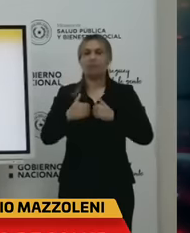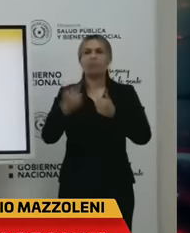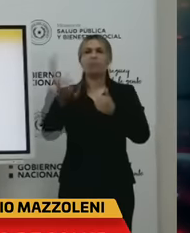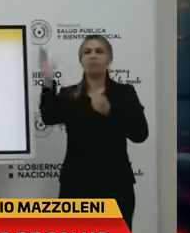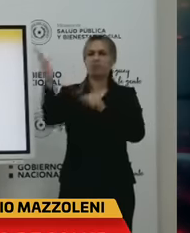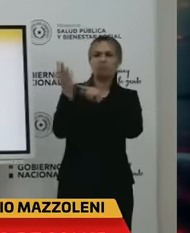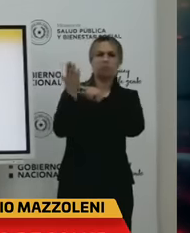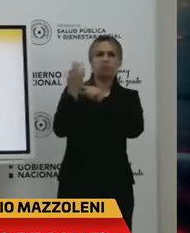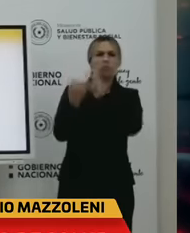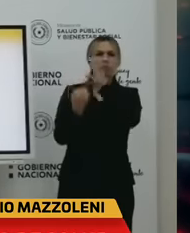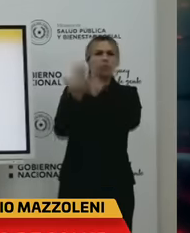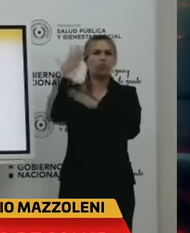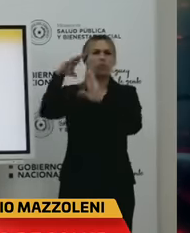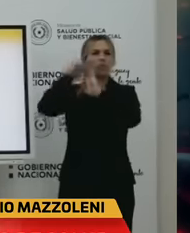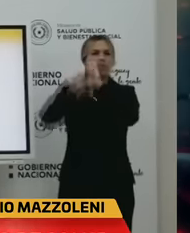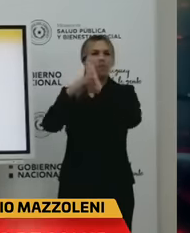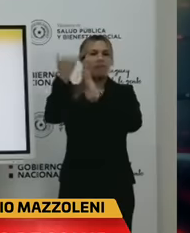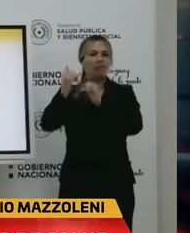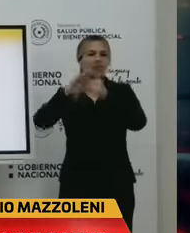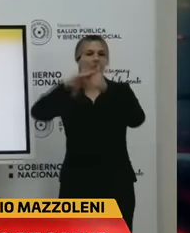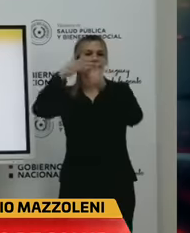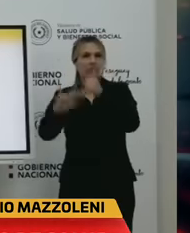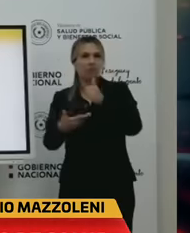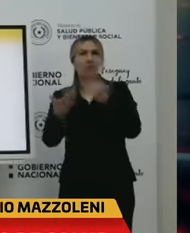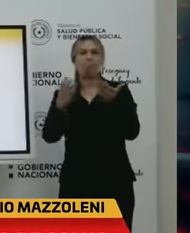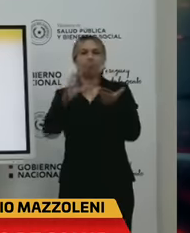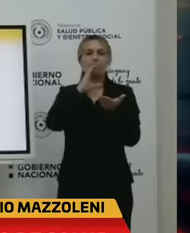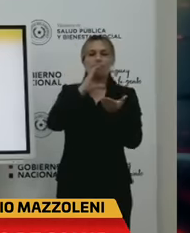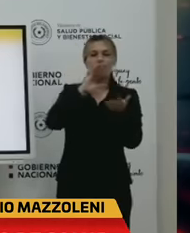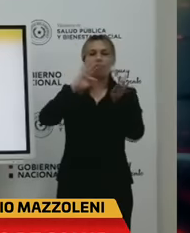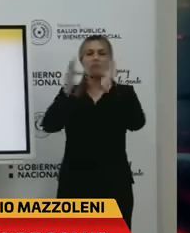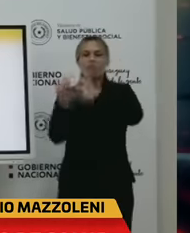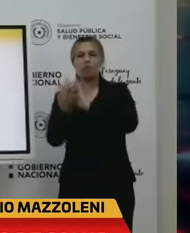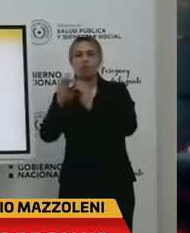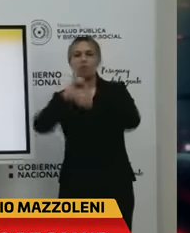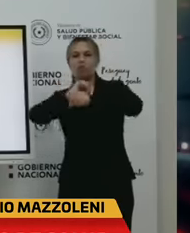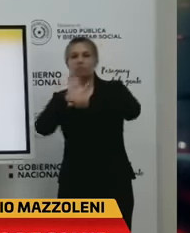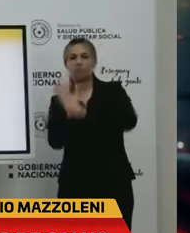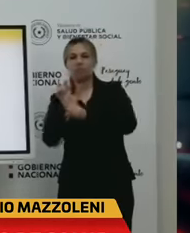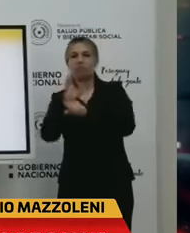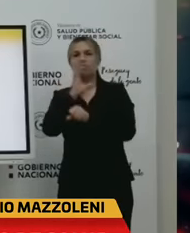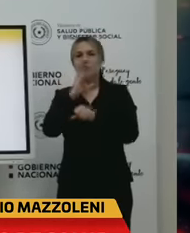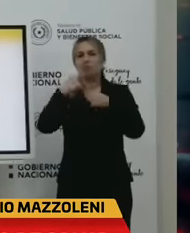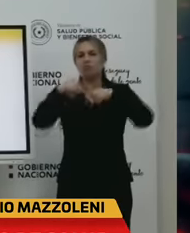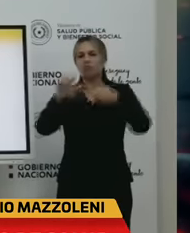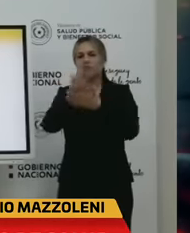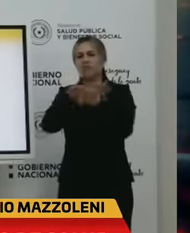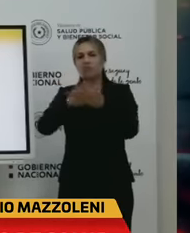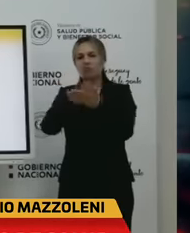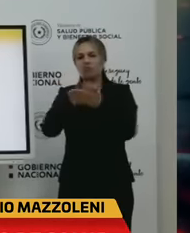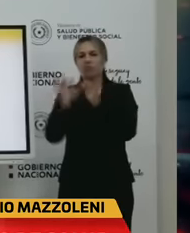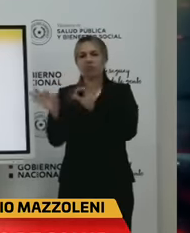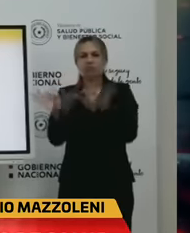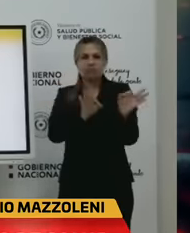algunas cuestiones técnicas epidemiológicas, es decir, cómo se comporta el virus, también de acuerdo a la situación